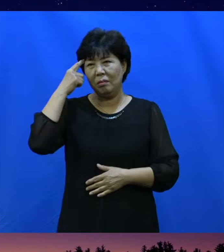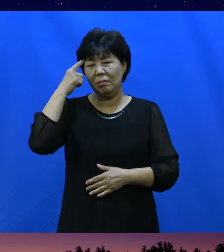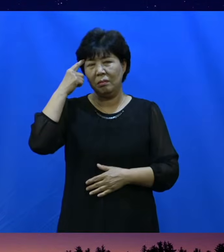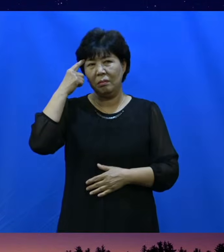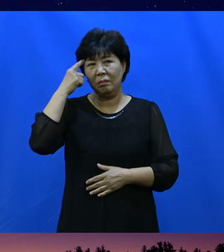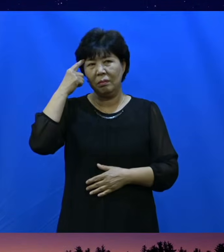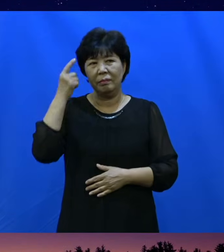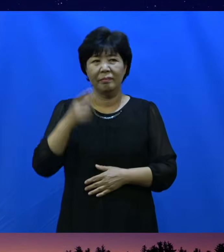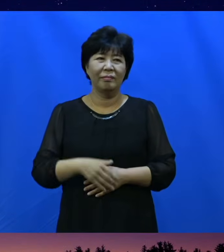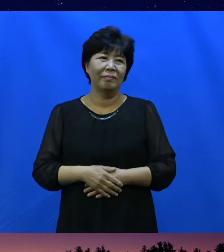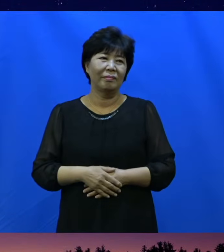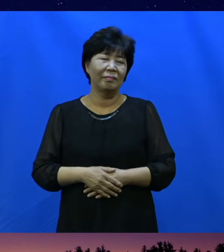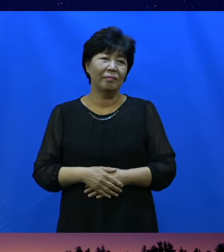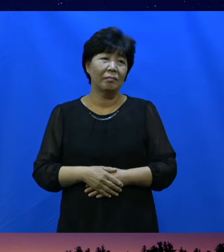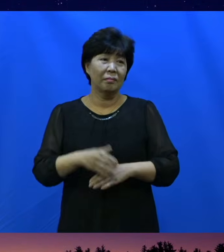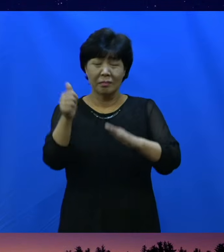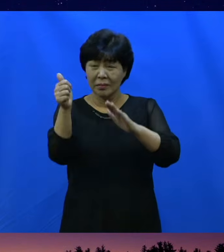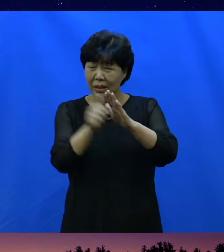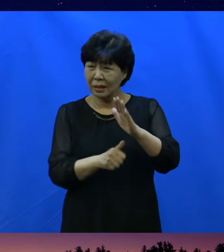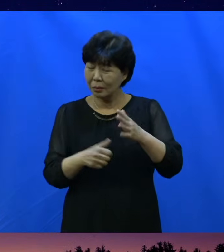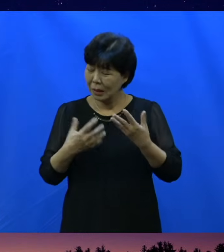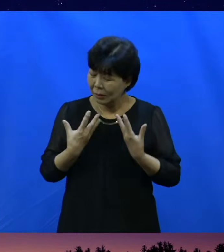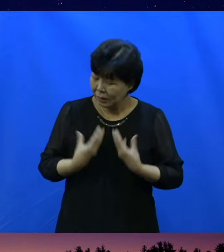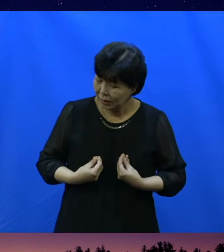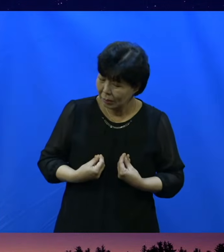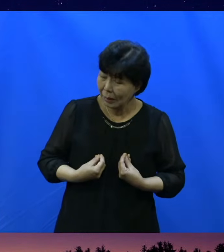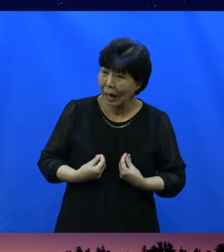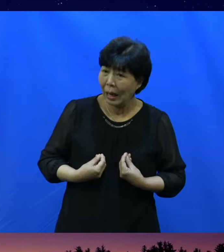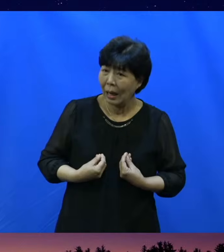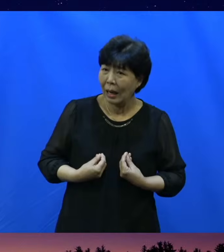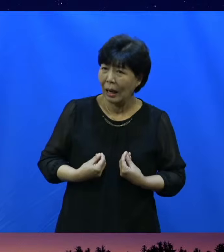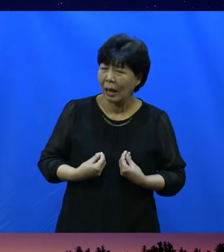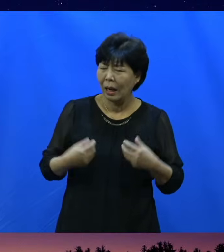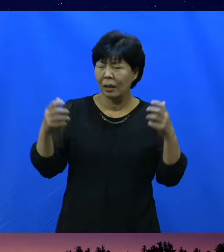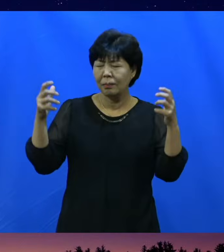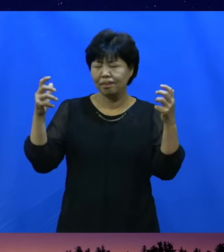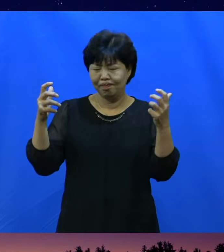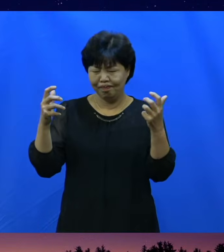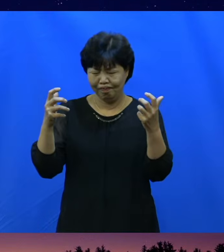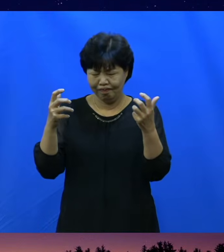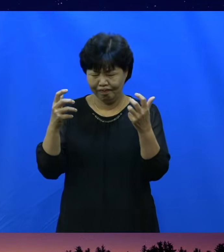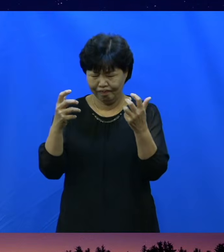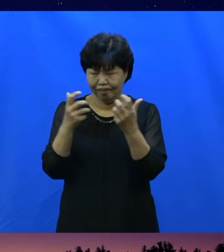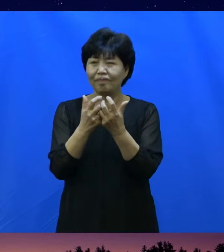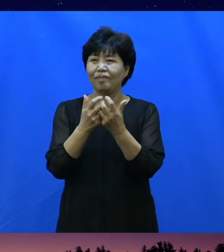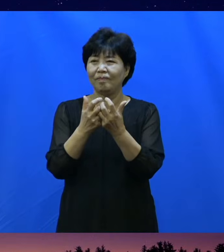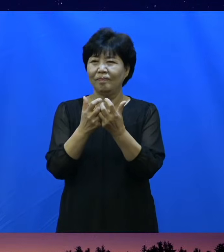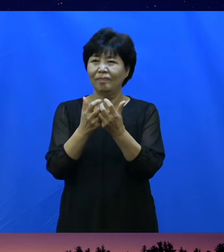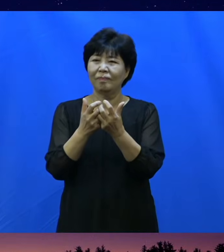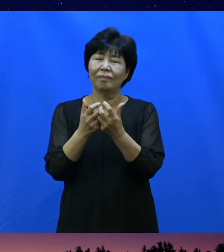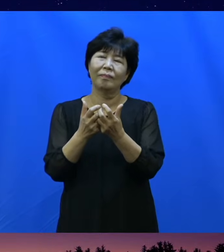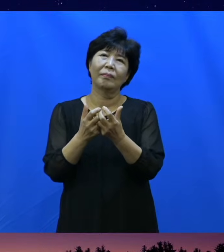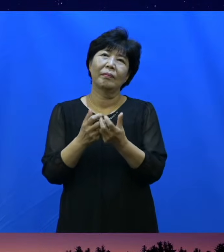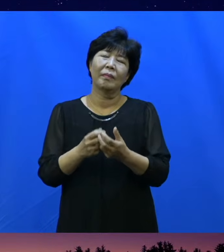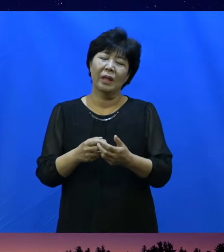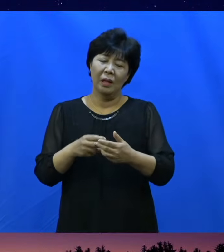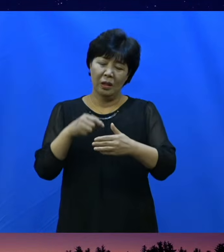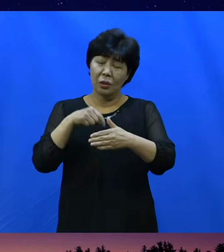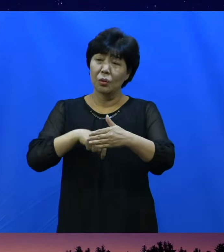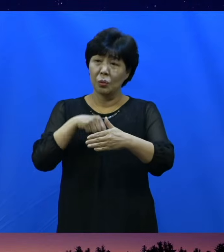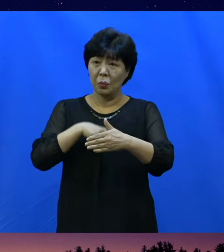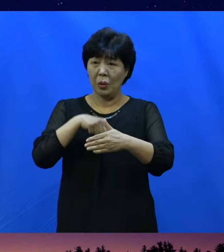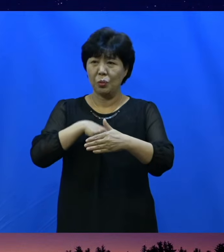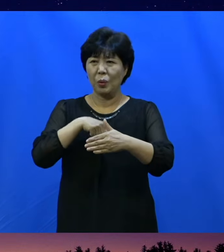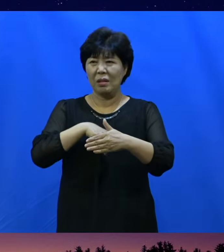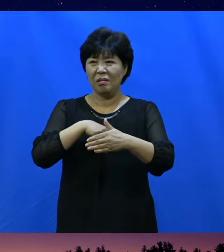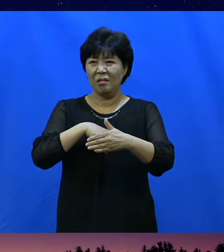자기의 실패의식과 낭패와 좌절과 그런 절망감에 꽉 찌들려 있는 거예요. 그 내면의 세계 안에